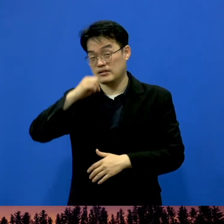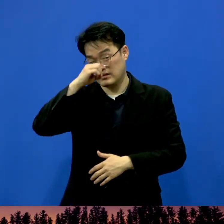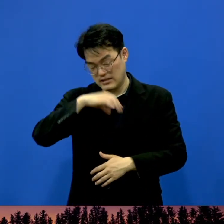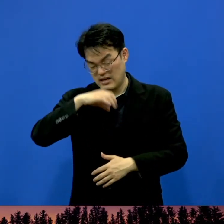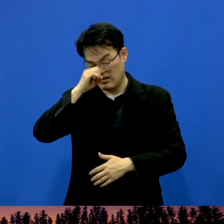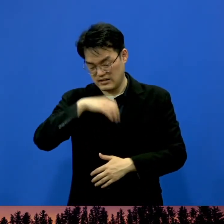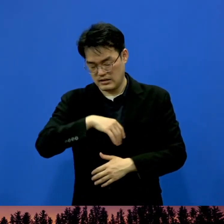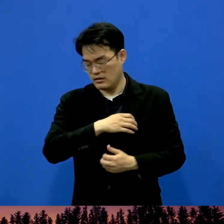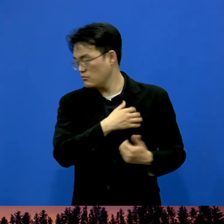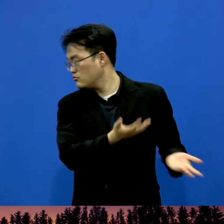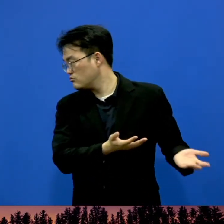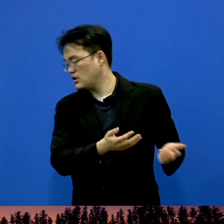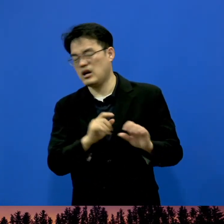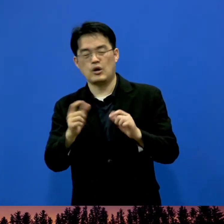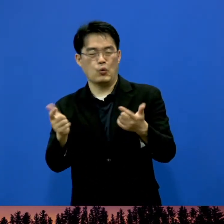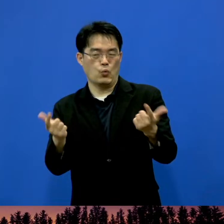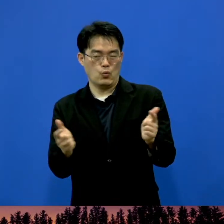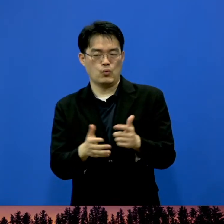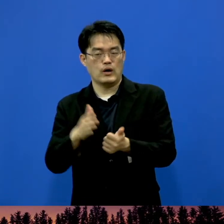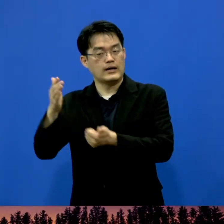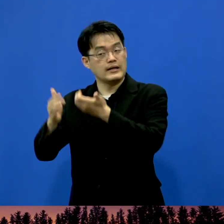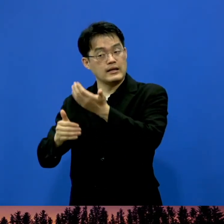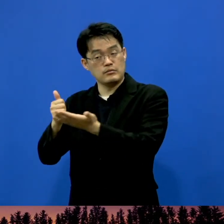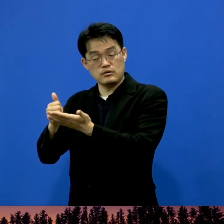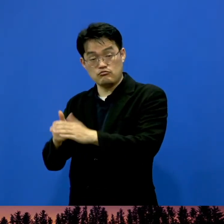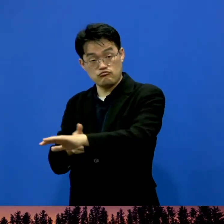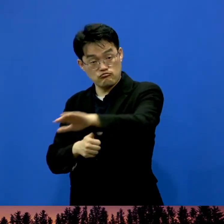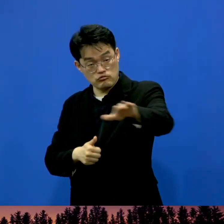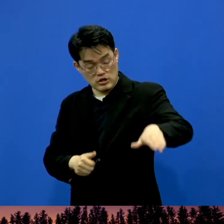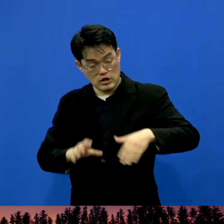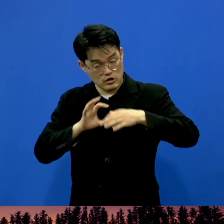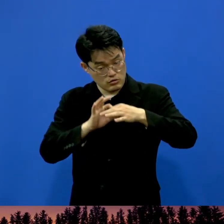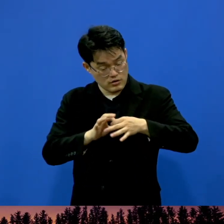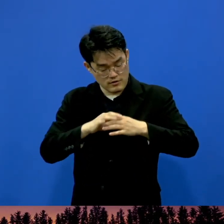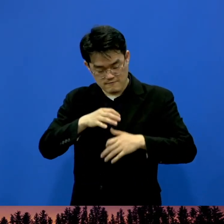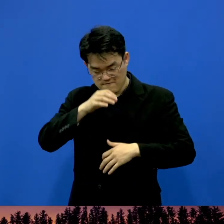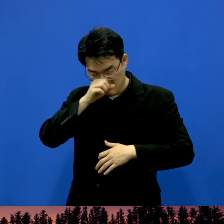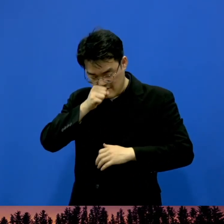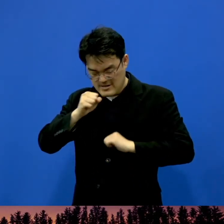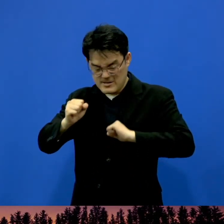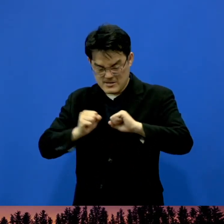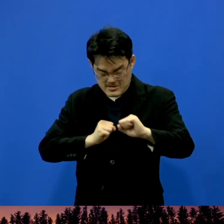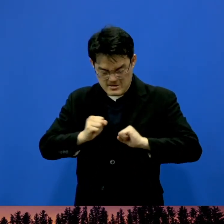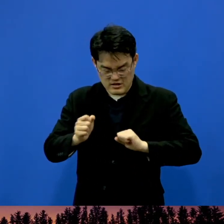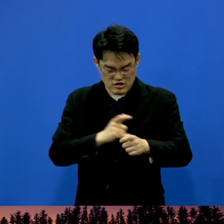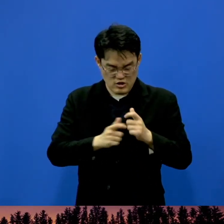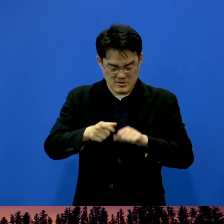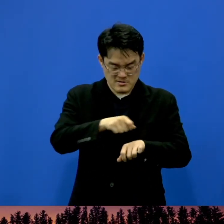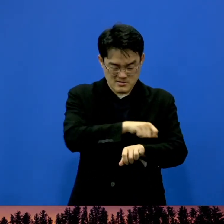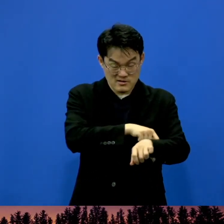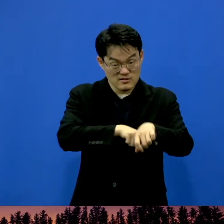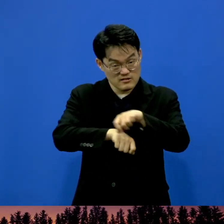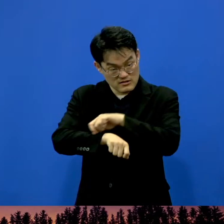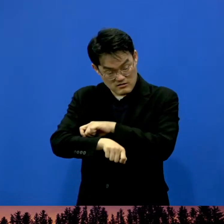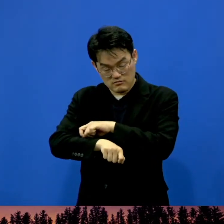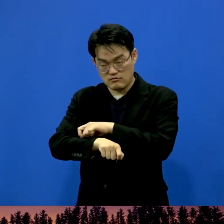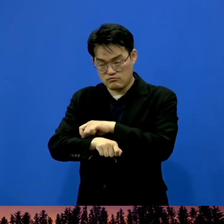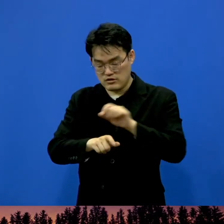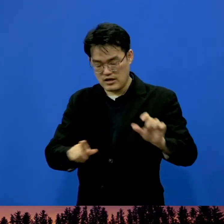그냥 두기를 원하지 아니하시고 우리를 통하여 하나님의 선한 역사에 더 적극적으로 우리의 삶을 드리기